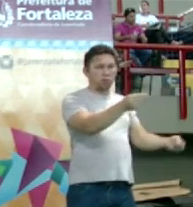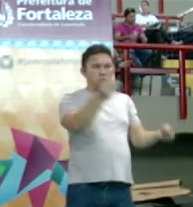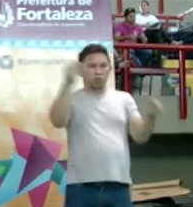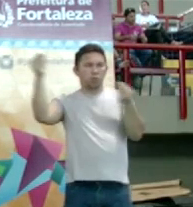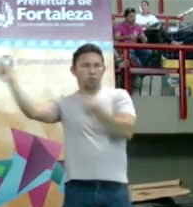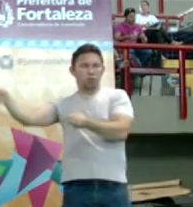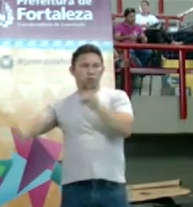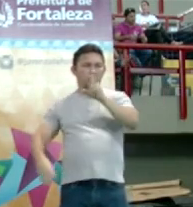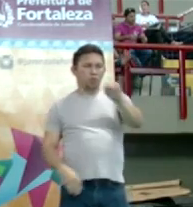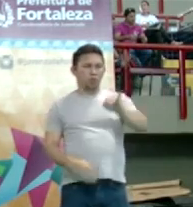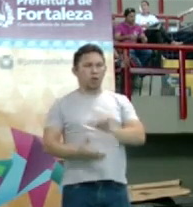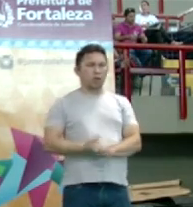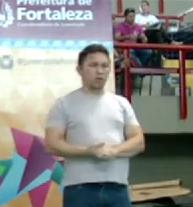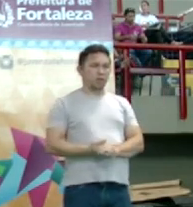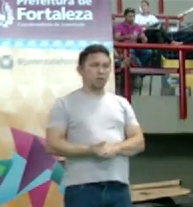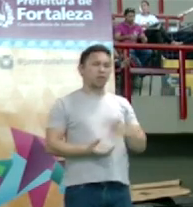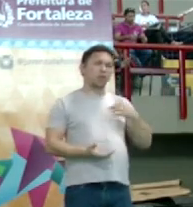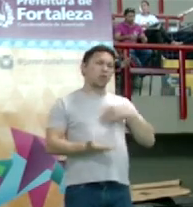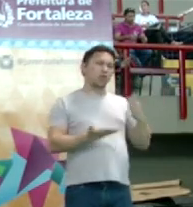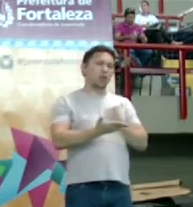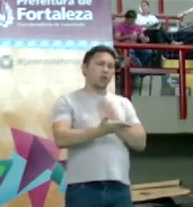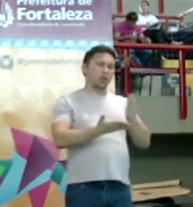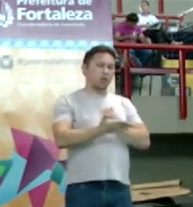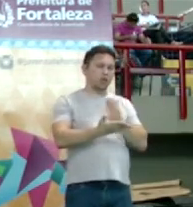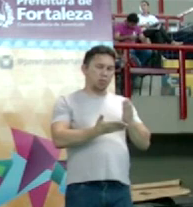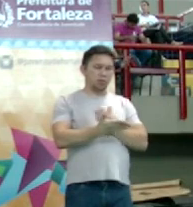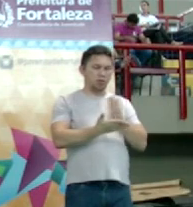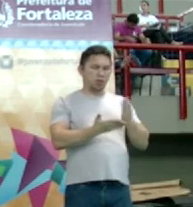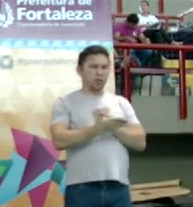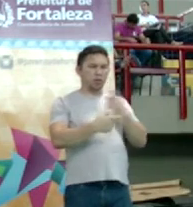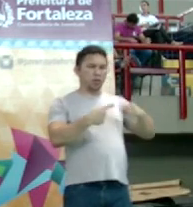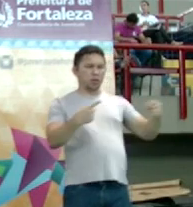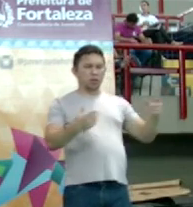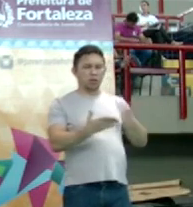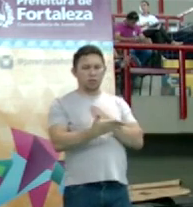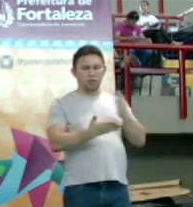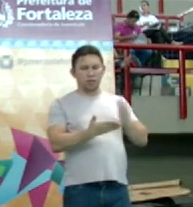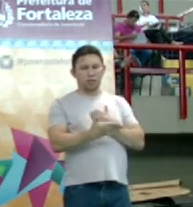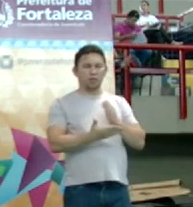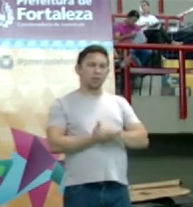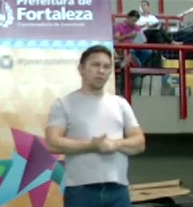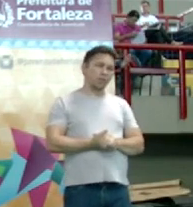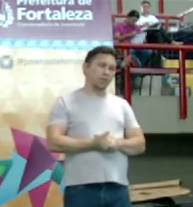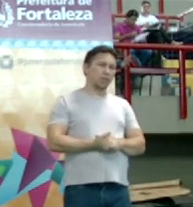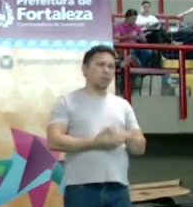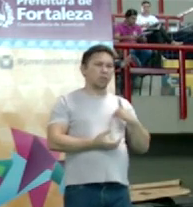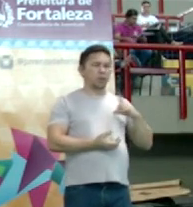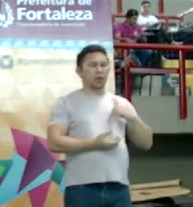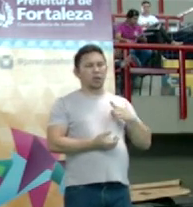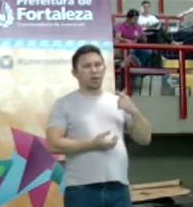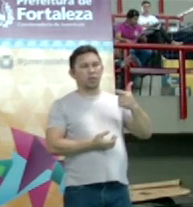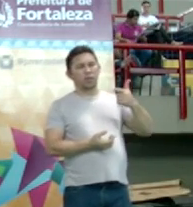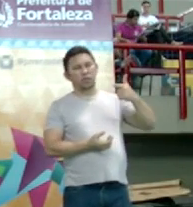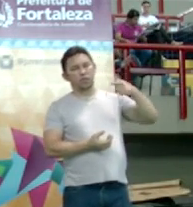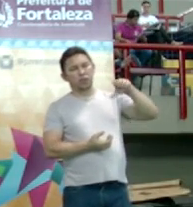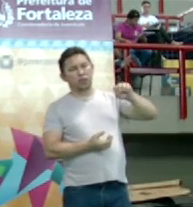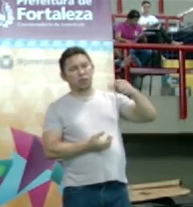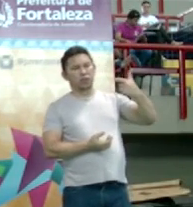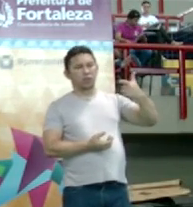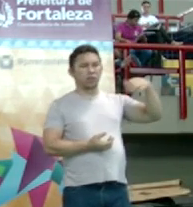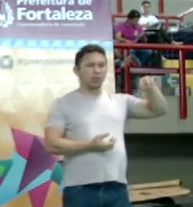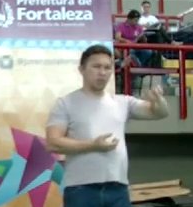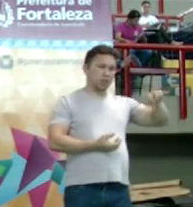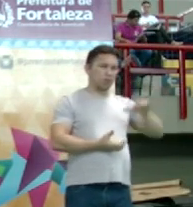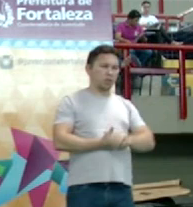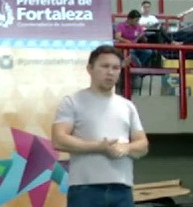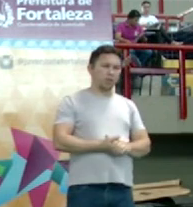apostila, páginas 28 e 29, tem textos motivadores. 5 opiniões de quem é